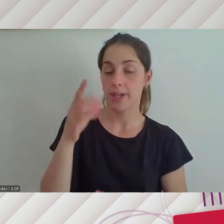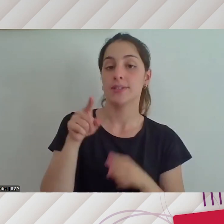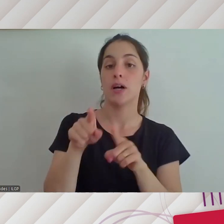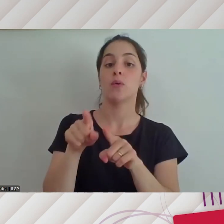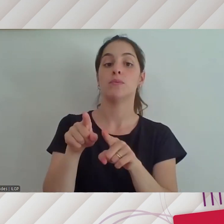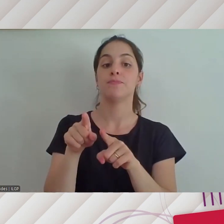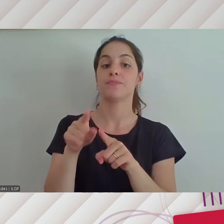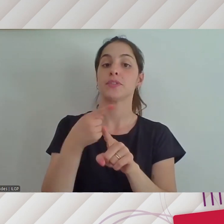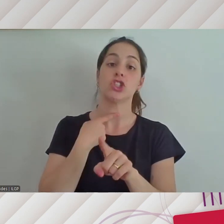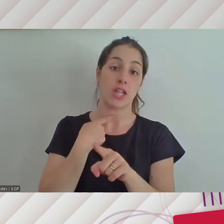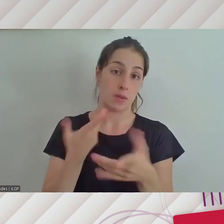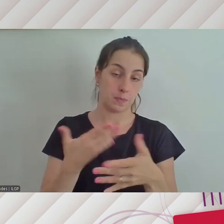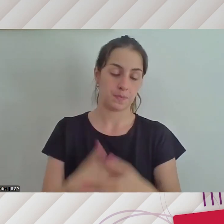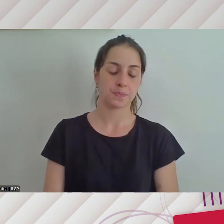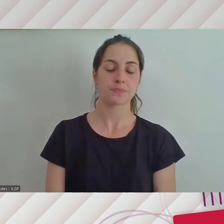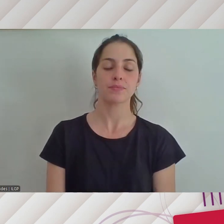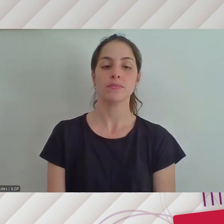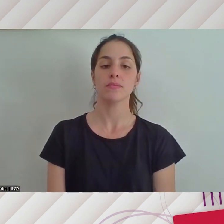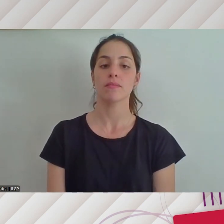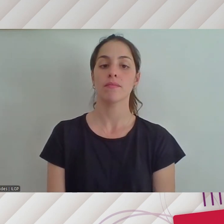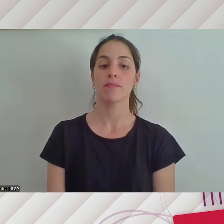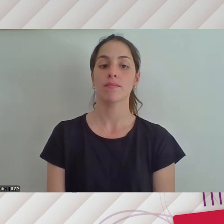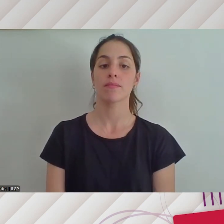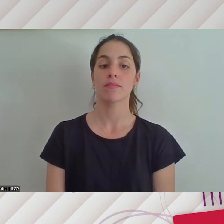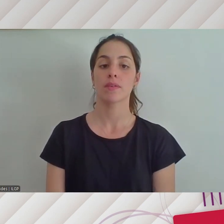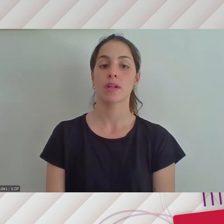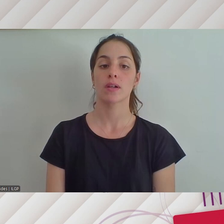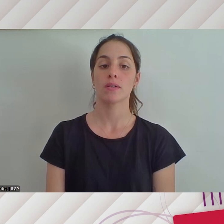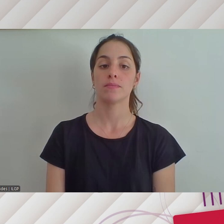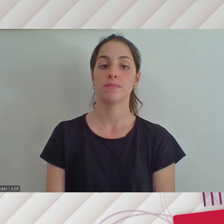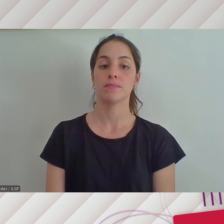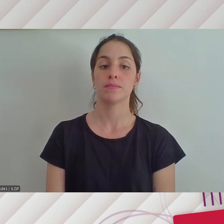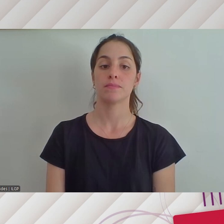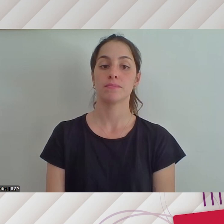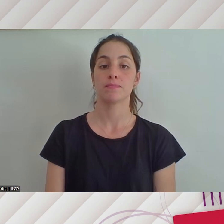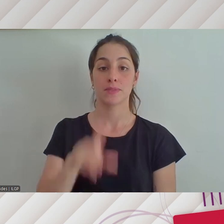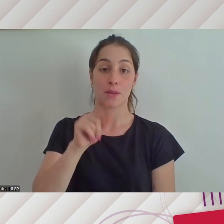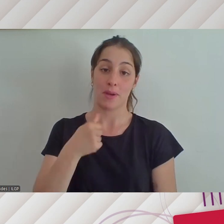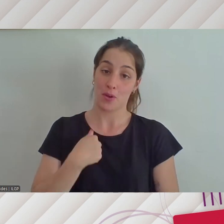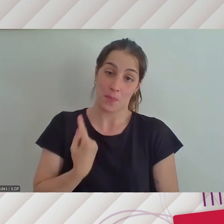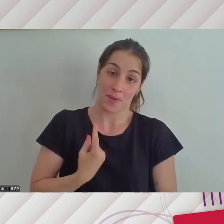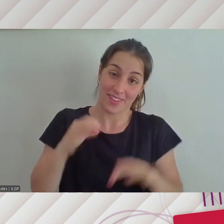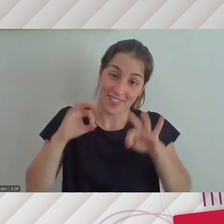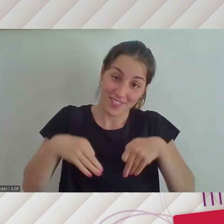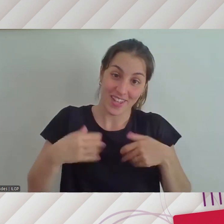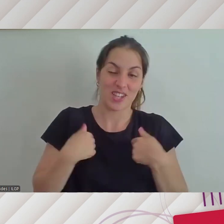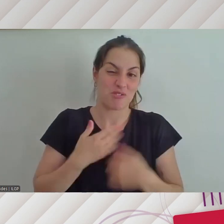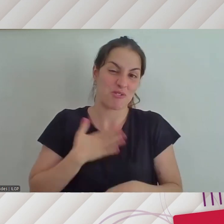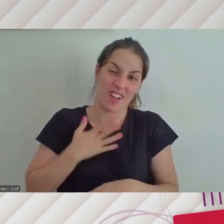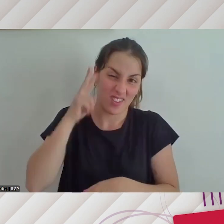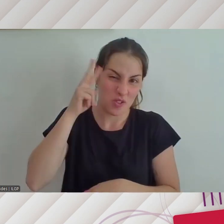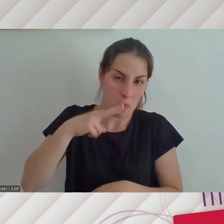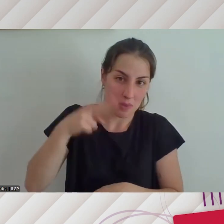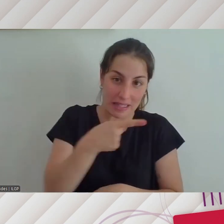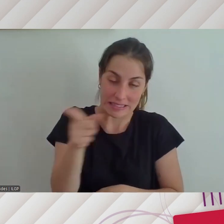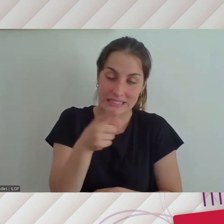formato digital. Permitam-me que acabe, para não vos amassar mais, dizendo algo